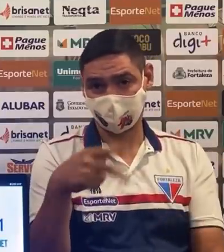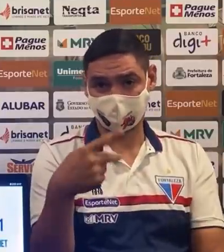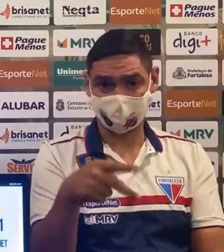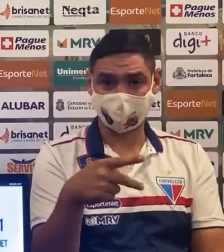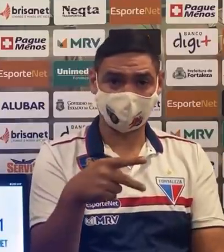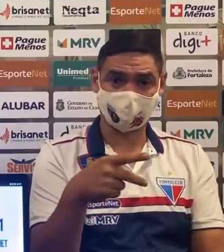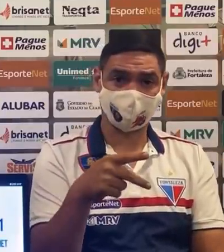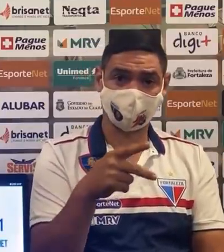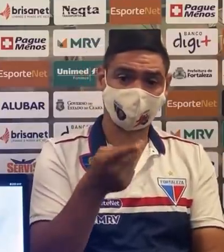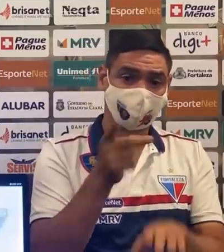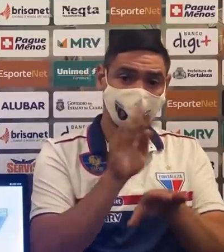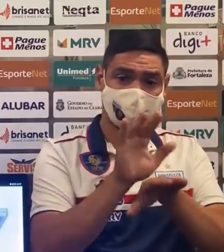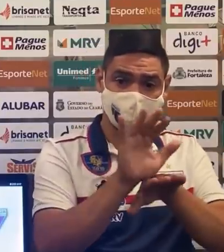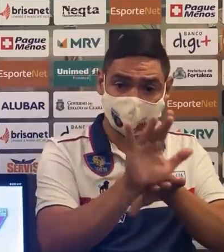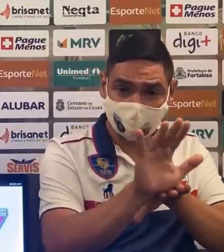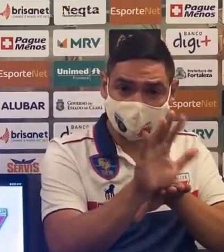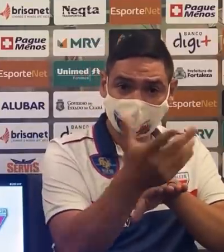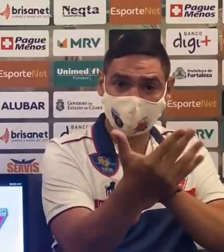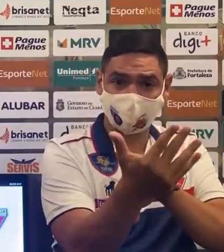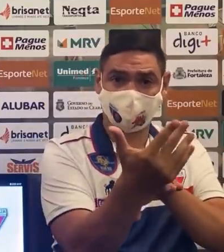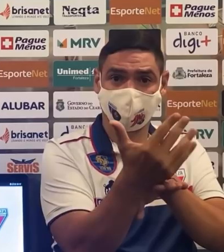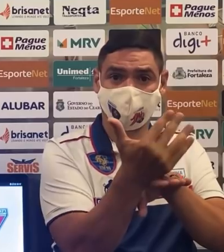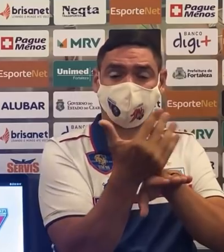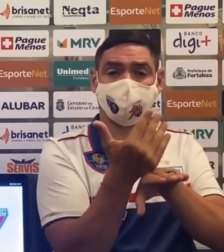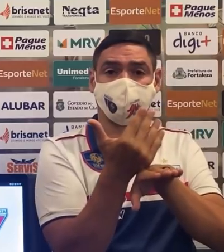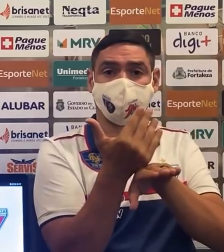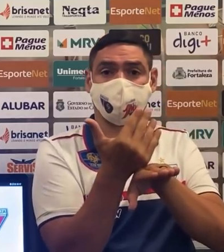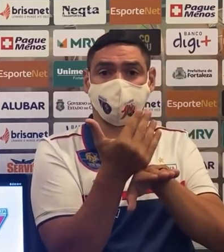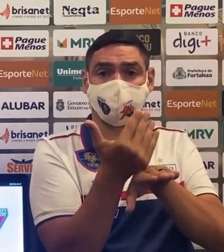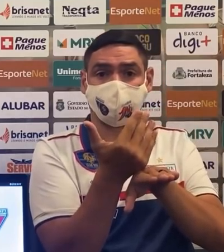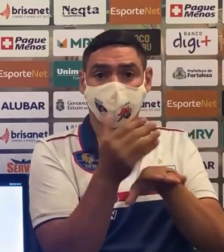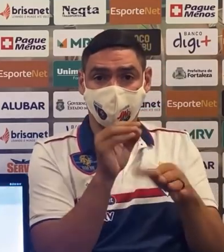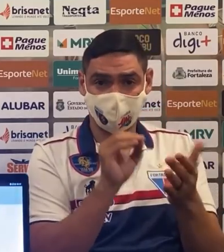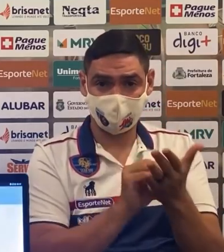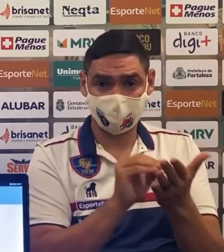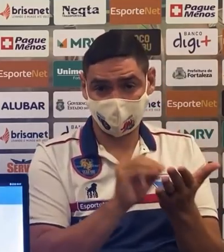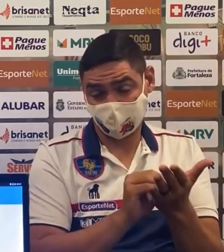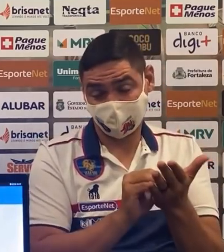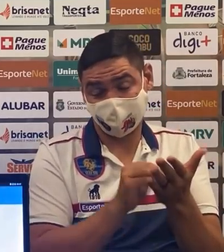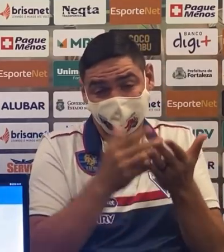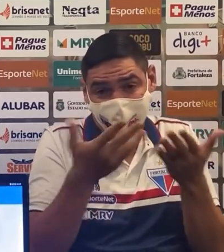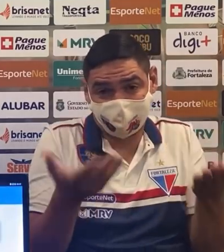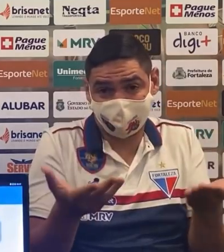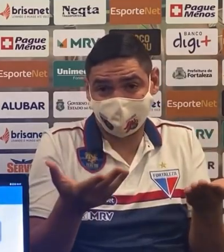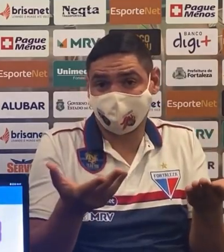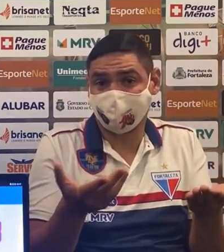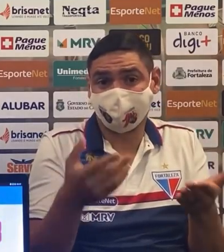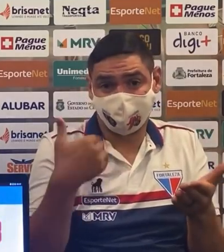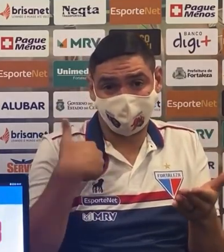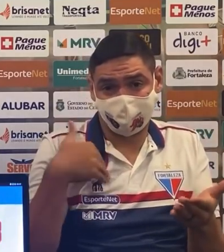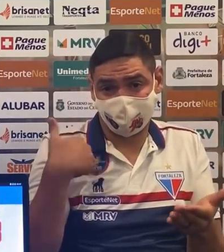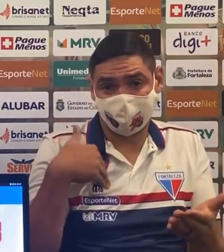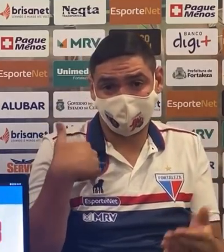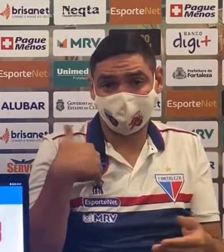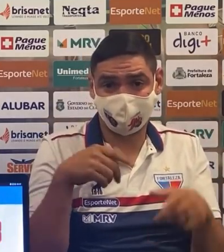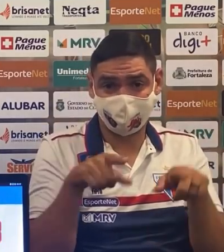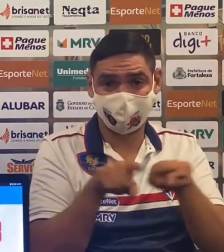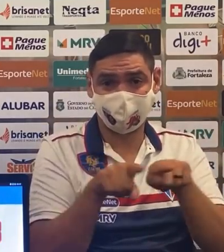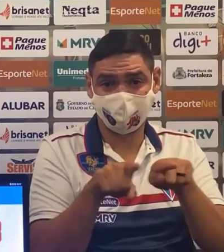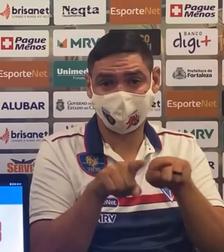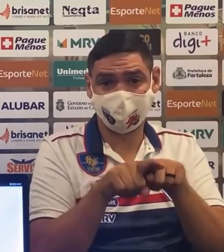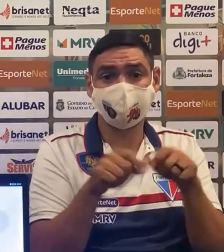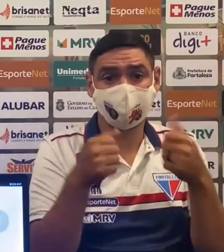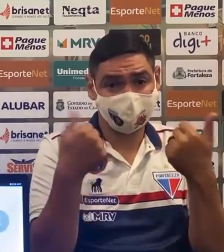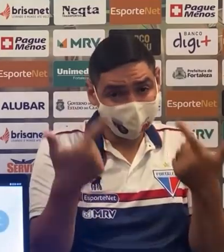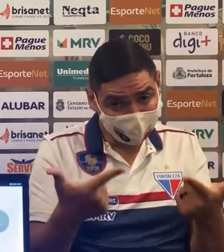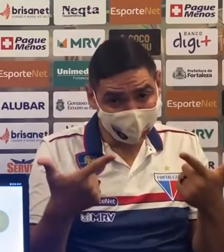atacar marcando. Para quando a gente perde a bola, a gente não estava bem posicionado naquele momento. E o Ceará foi muito feliz também, né? Aí tem que dar